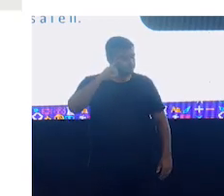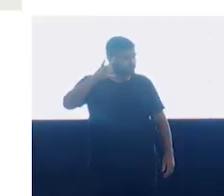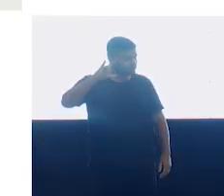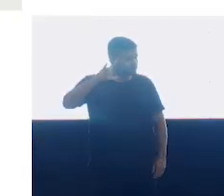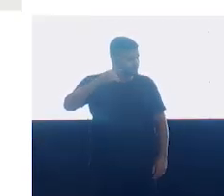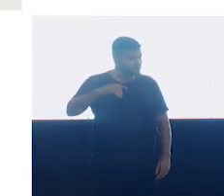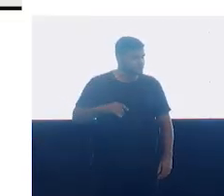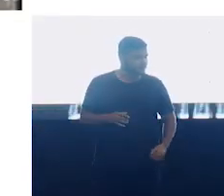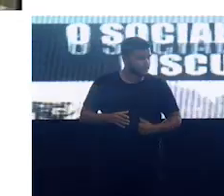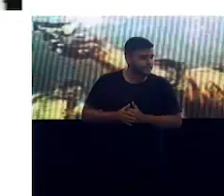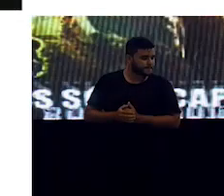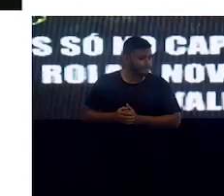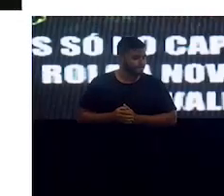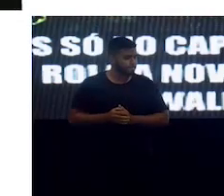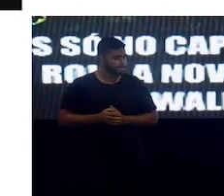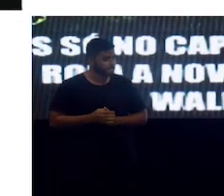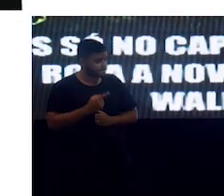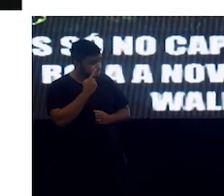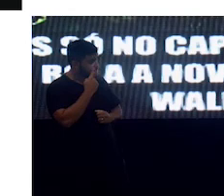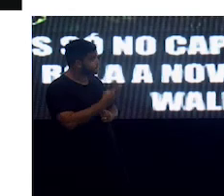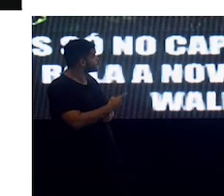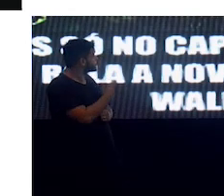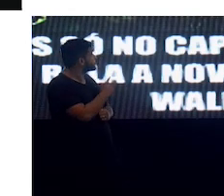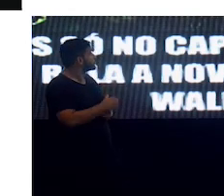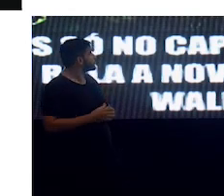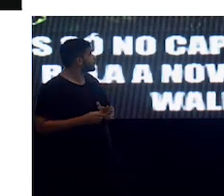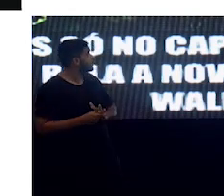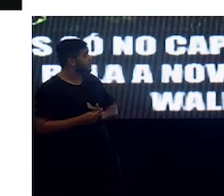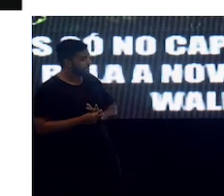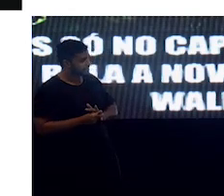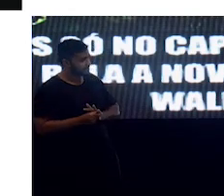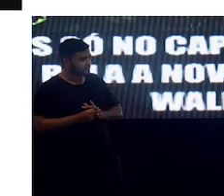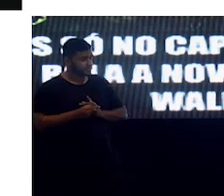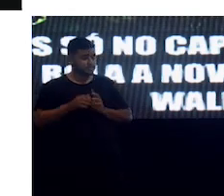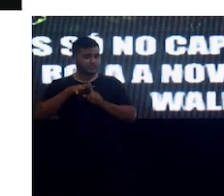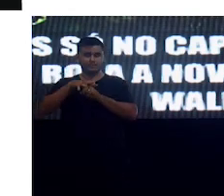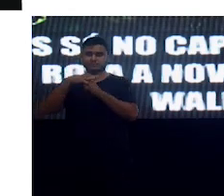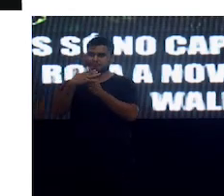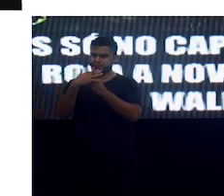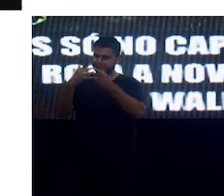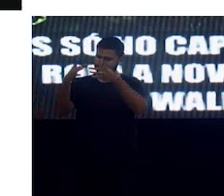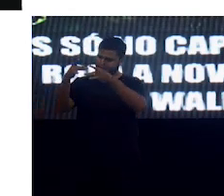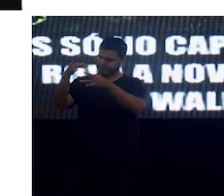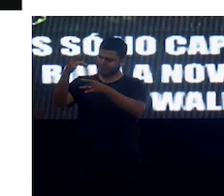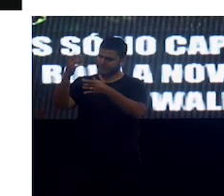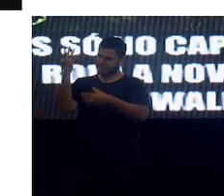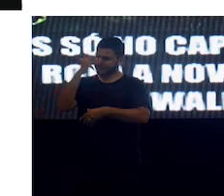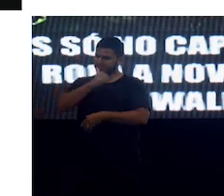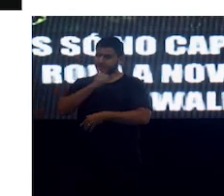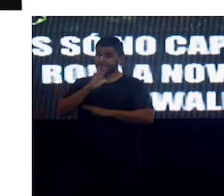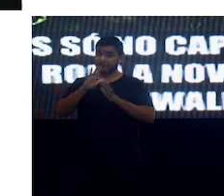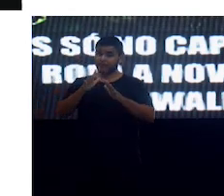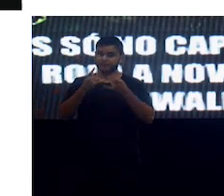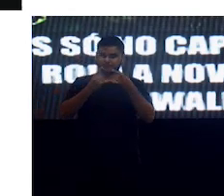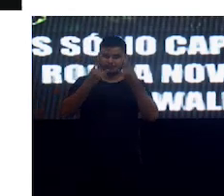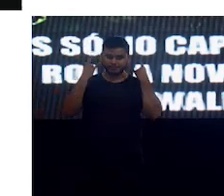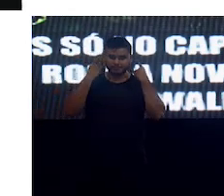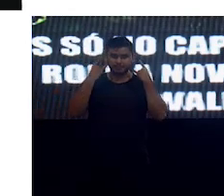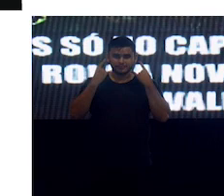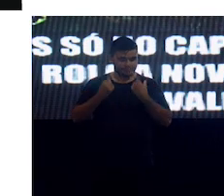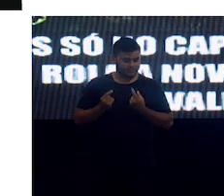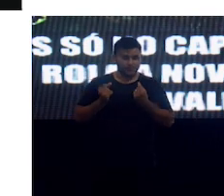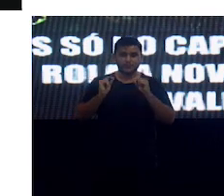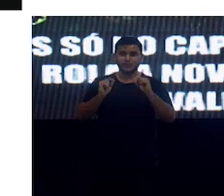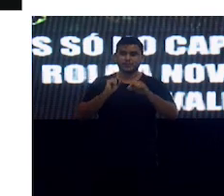vocês, não é? Olha só, o socialismo tem um discurso lindo, mas só no capitalismo o opressor rola a